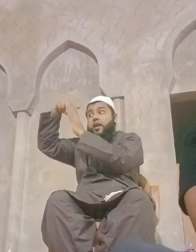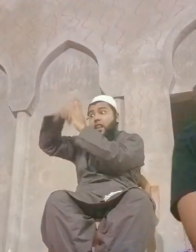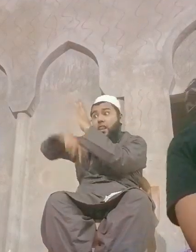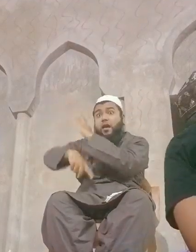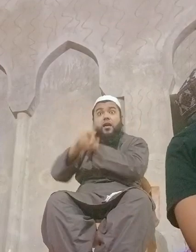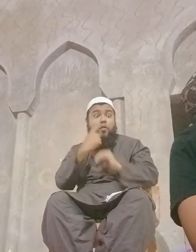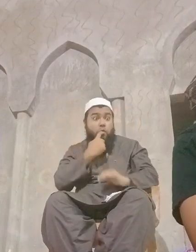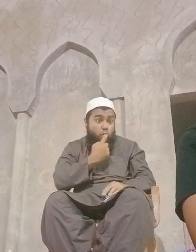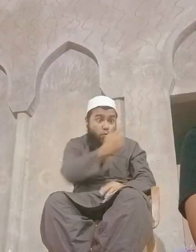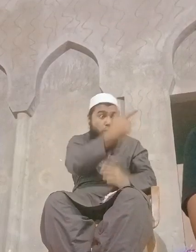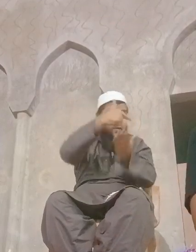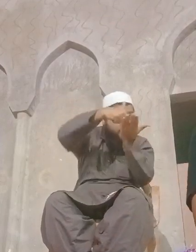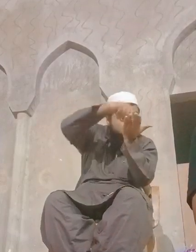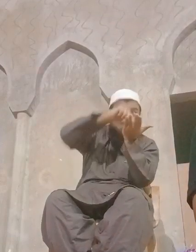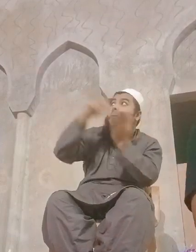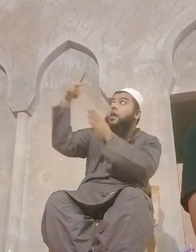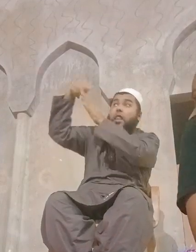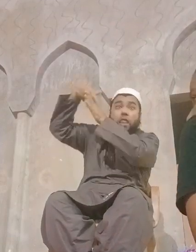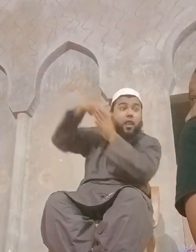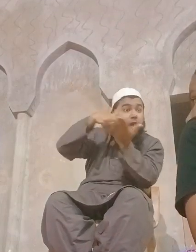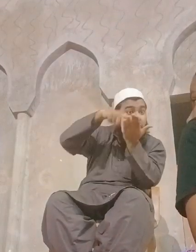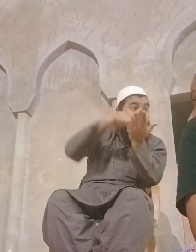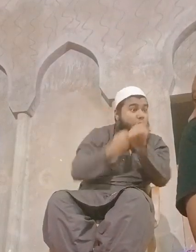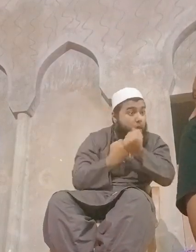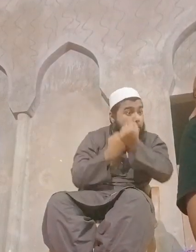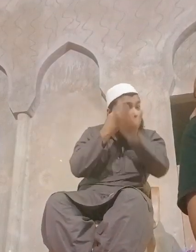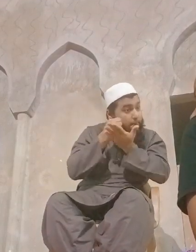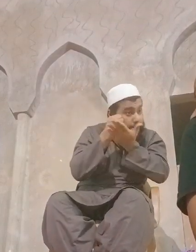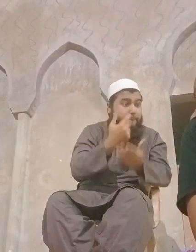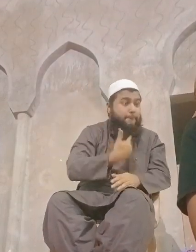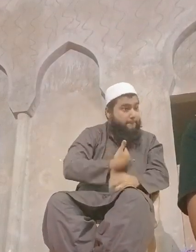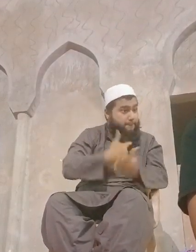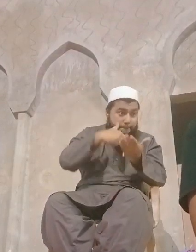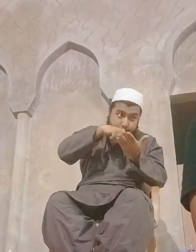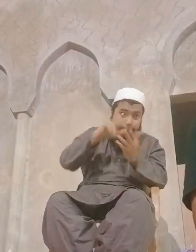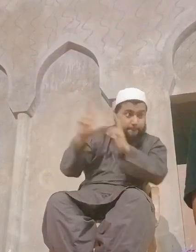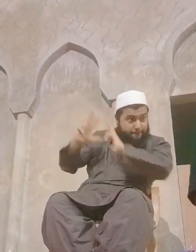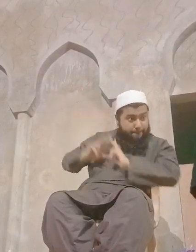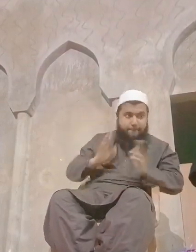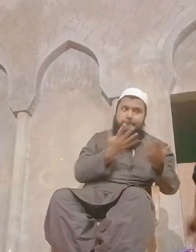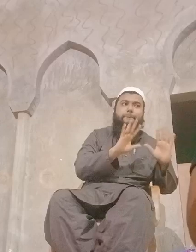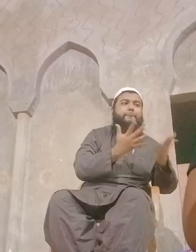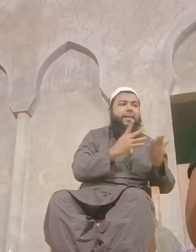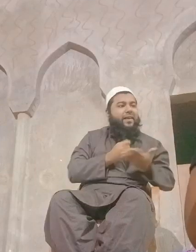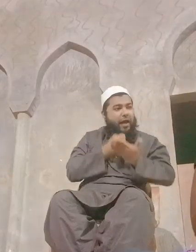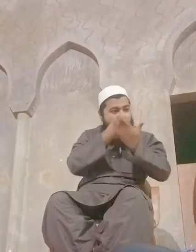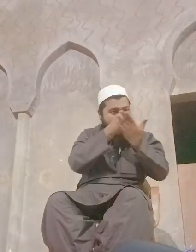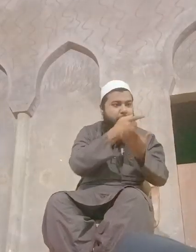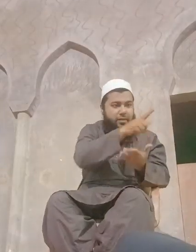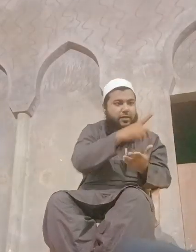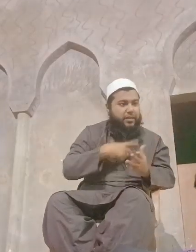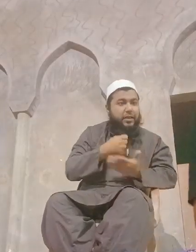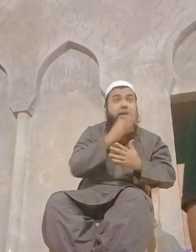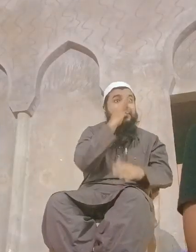বলেন যে তোমরা গিয়ে মদত করো। আম্মা ইলাইকা ফালা, যদি